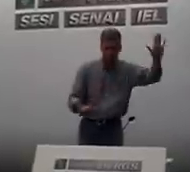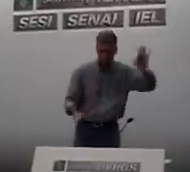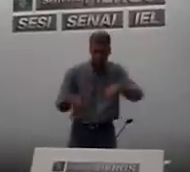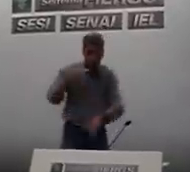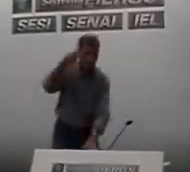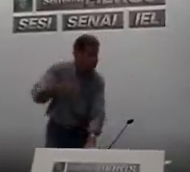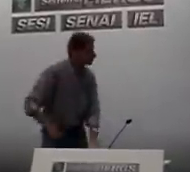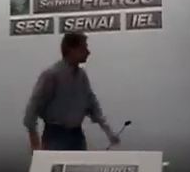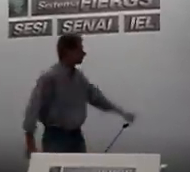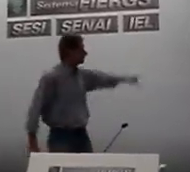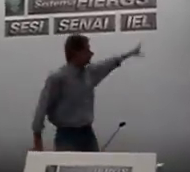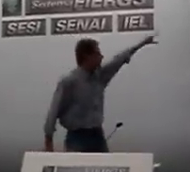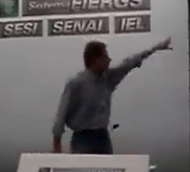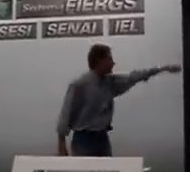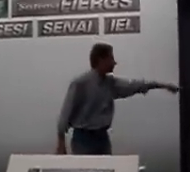trabalho.